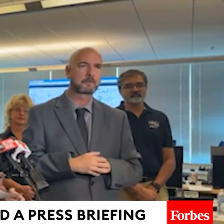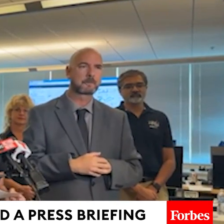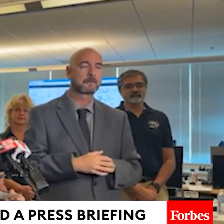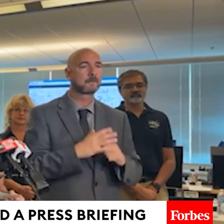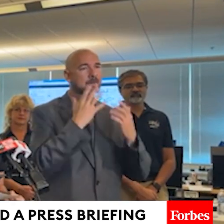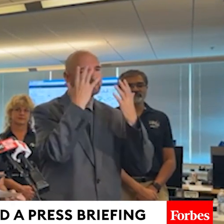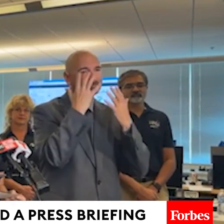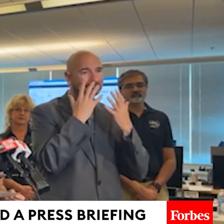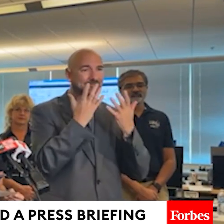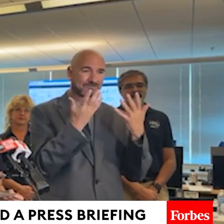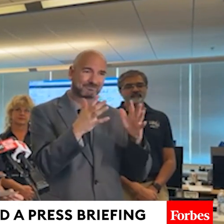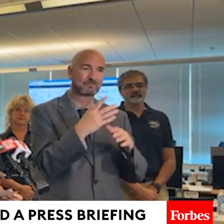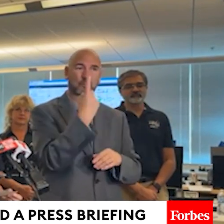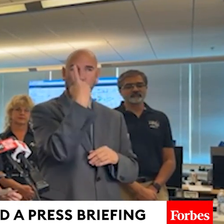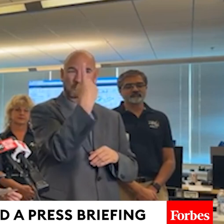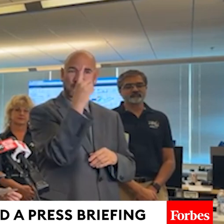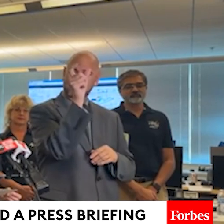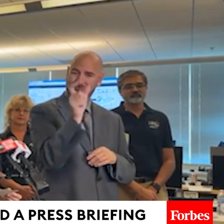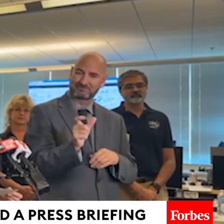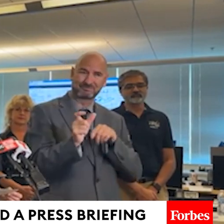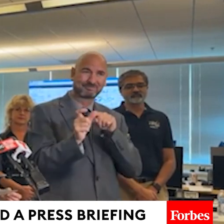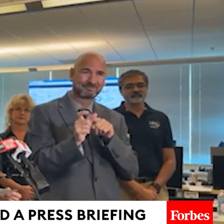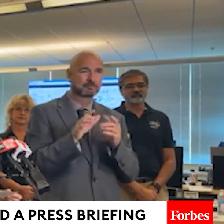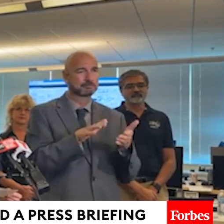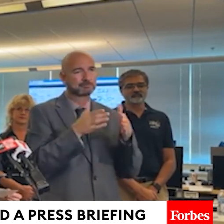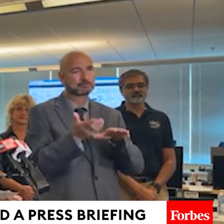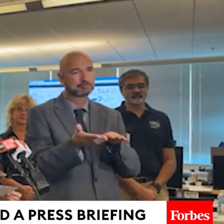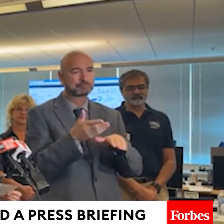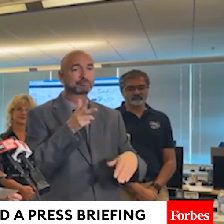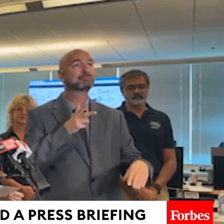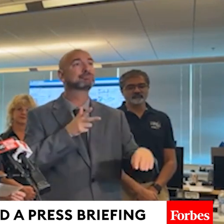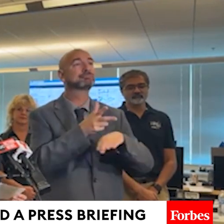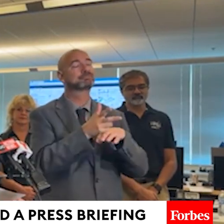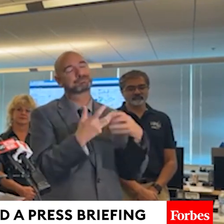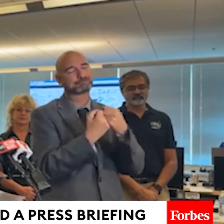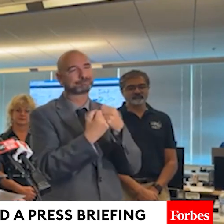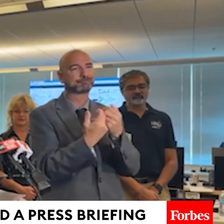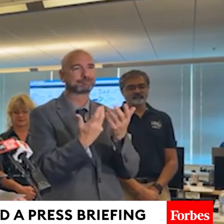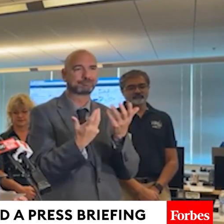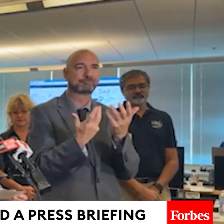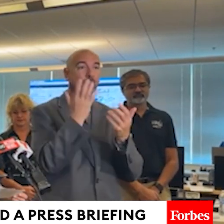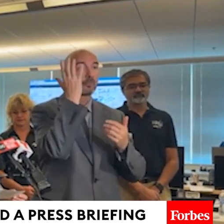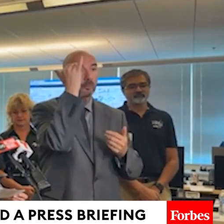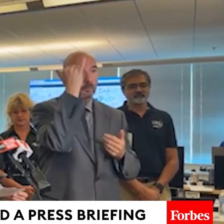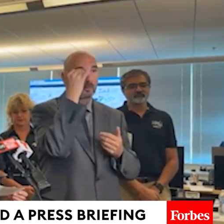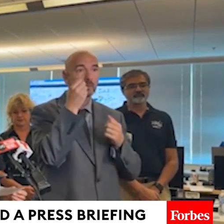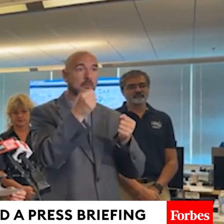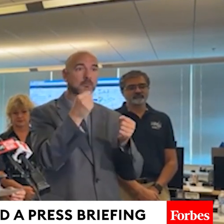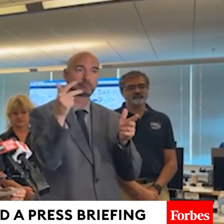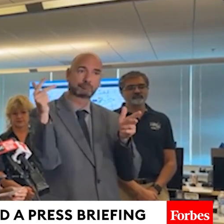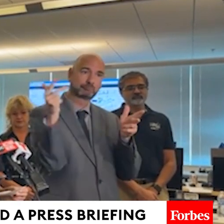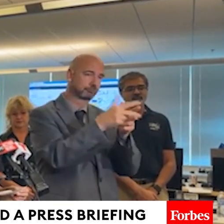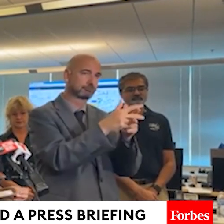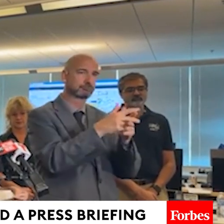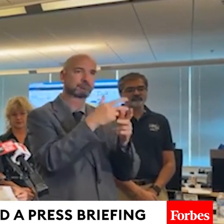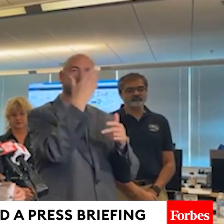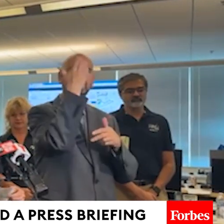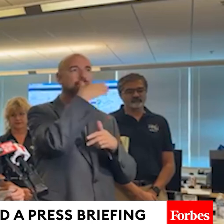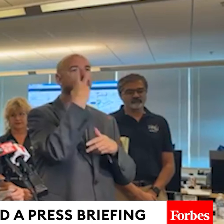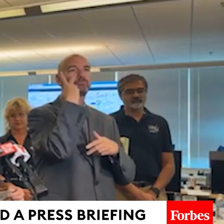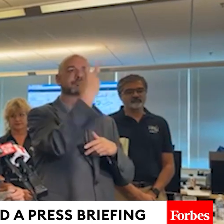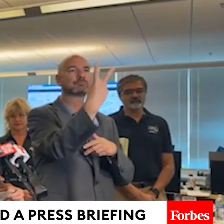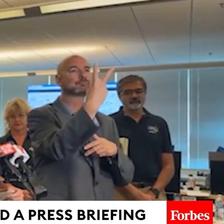Desafortunadamente ya se reportó un accidente fatal en nuestra comunidad debido a otro conductor que falló